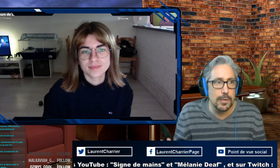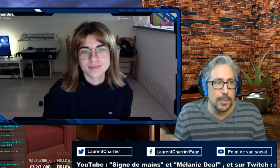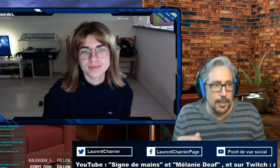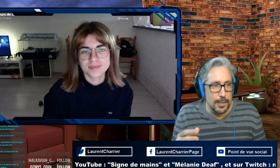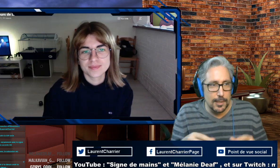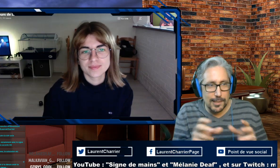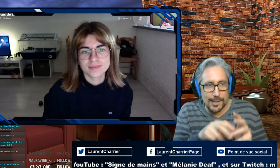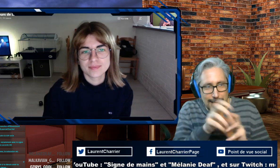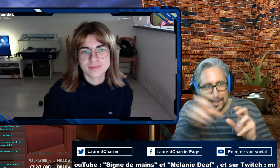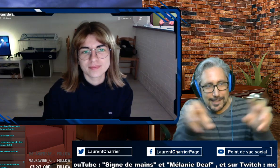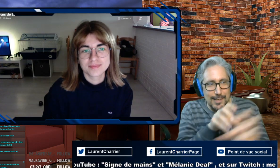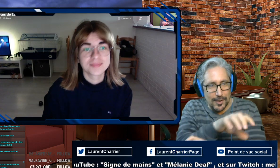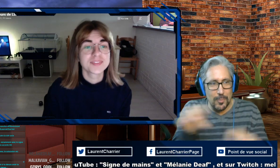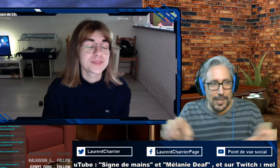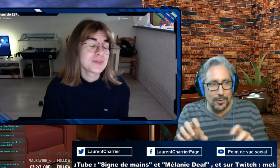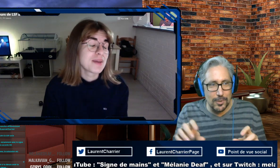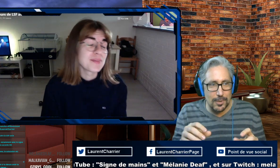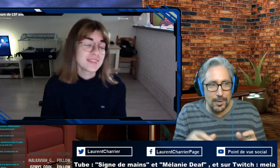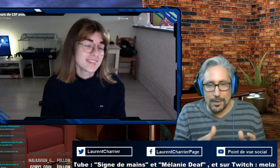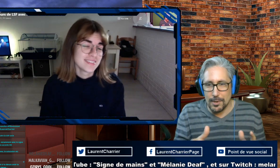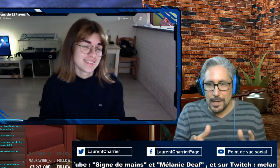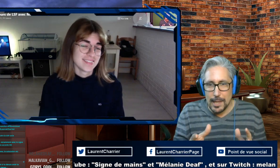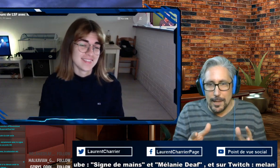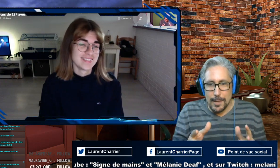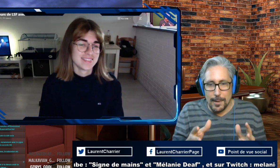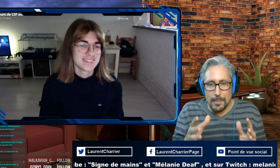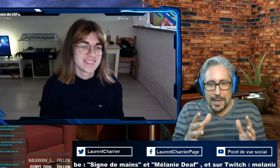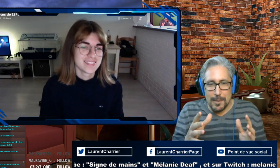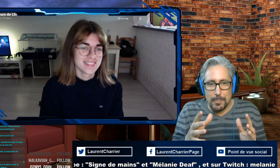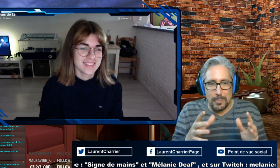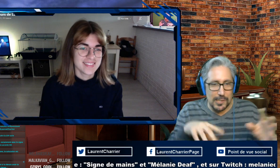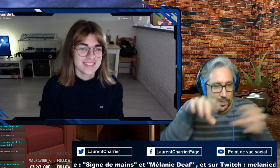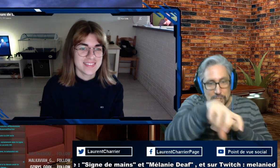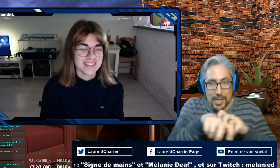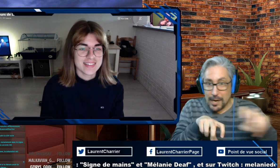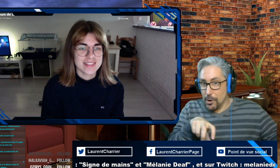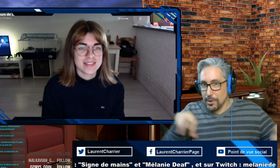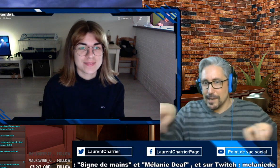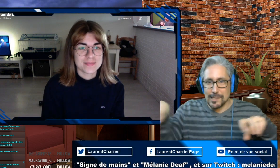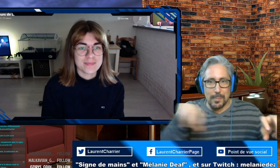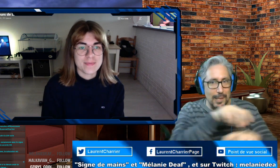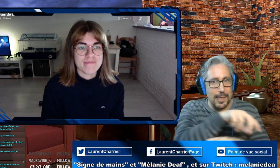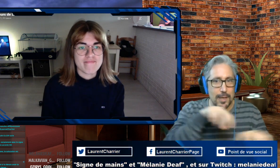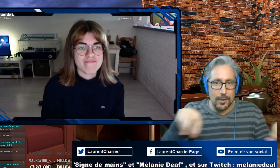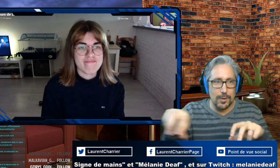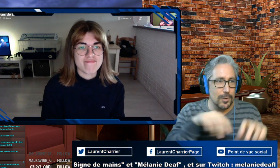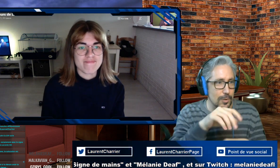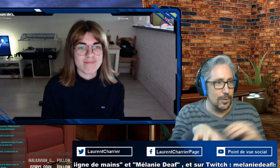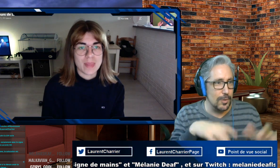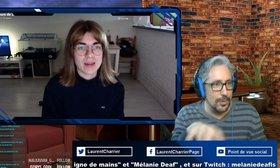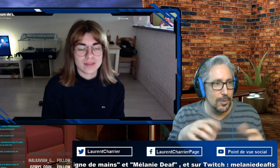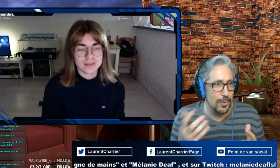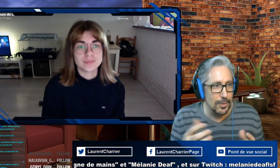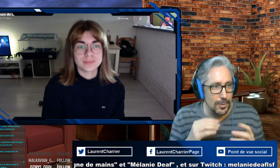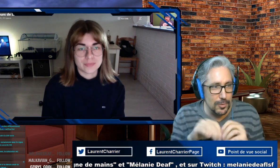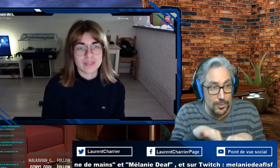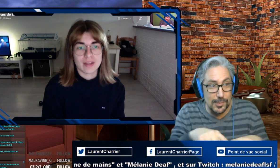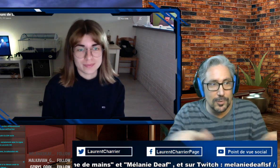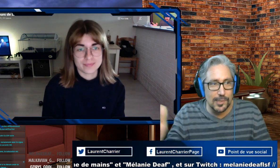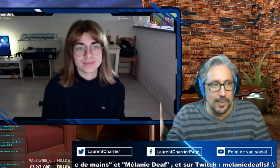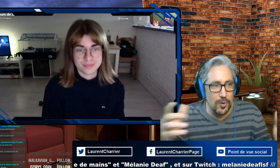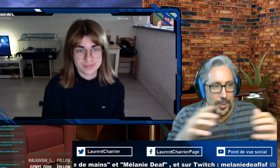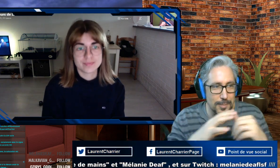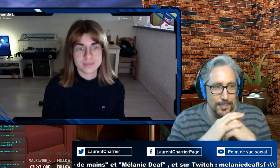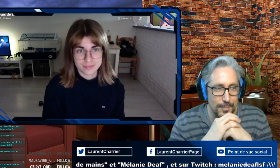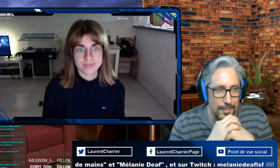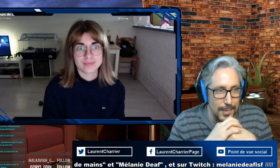moi manger hier bien. C'est vraiment les trucs, mais parce que chaque langue a sa manière